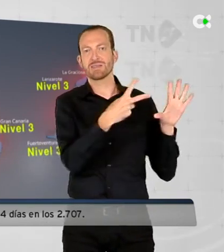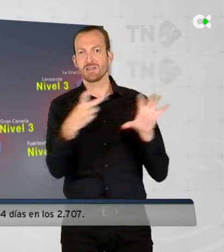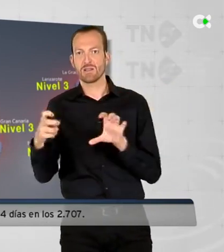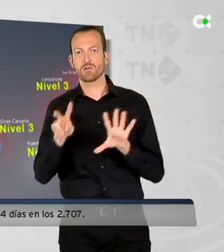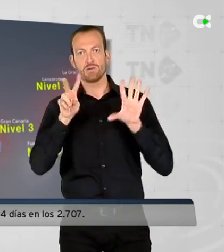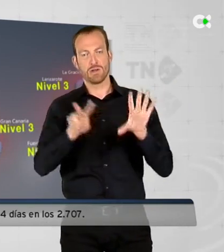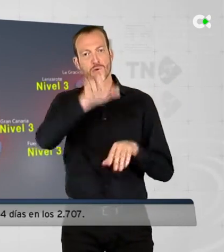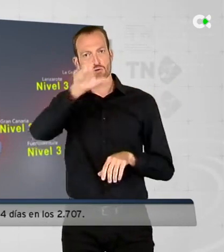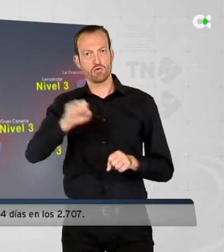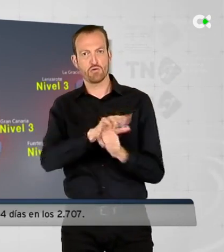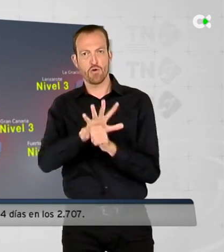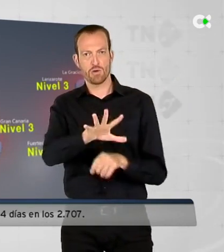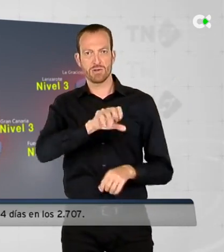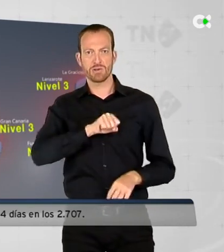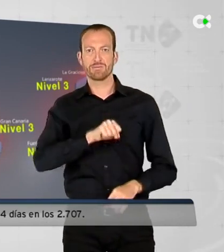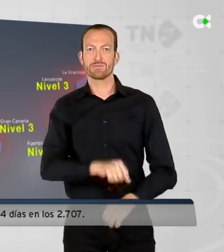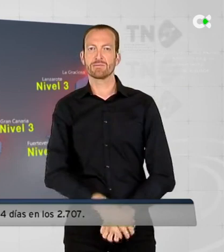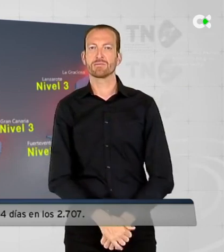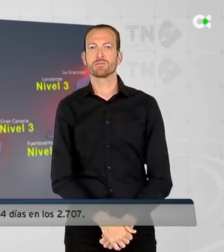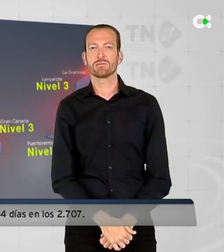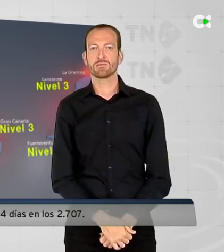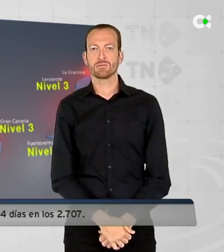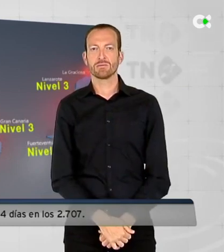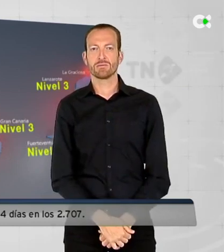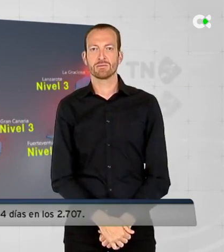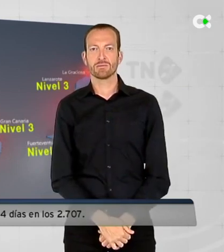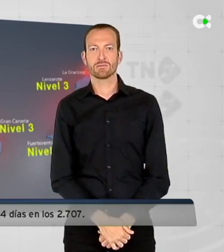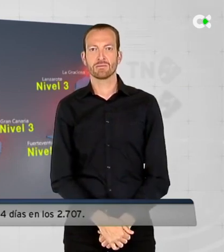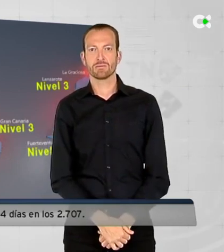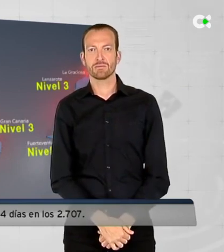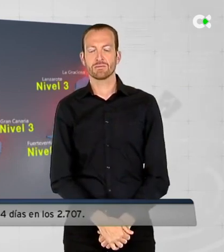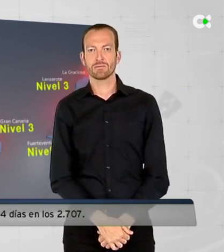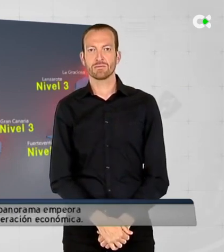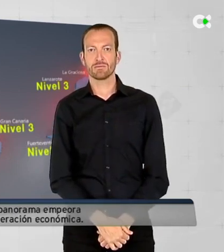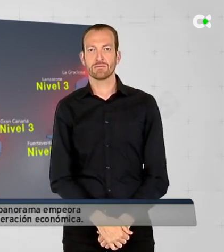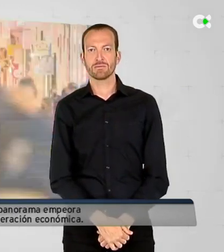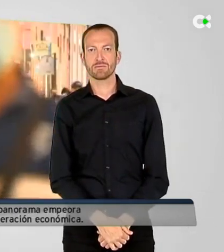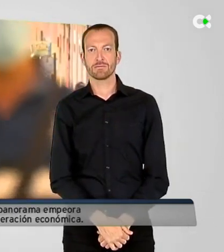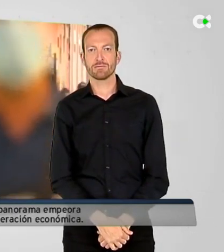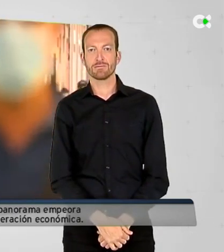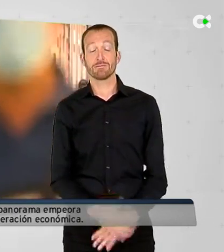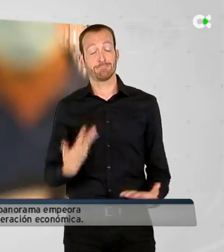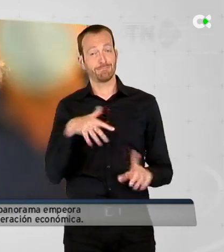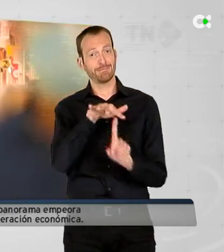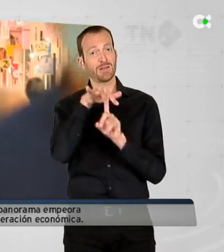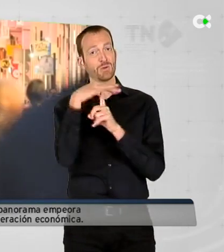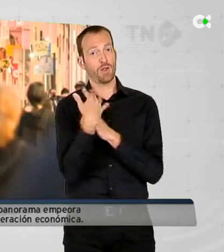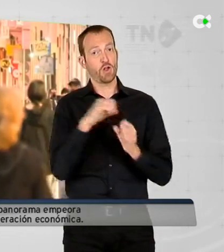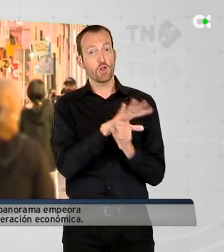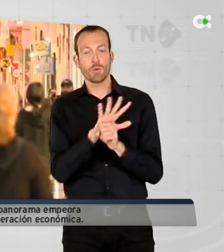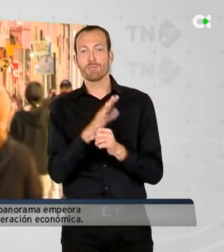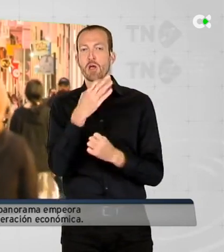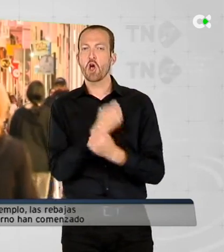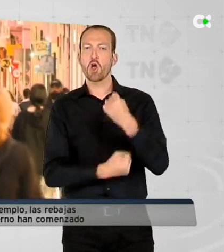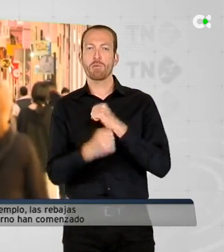.707 y ese panorama empeora la